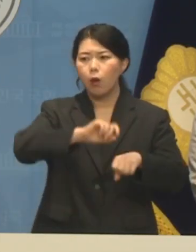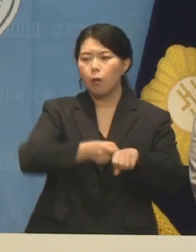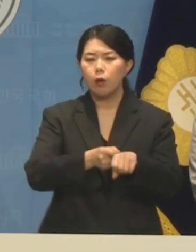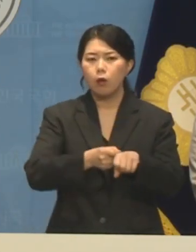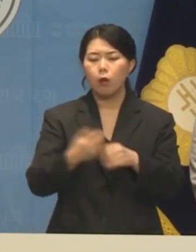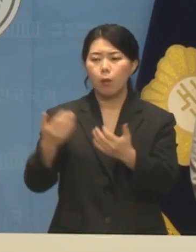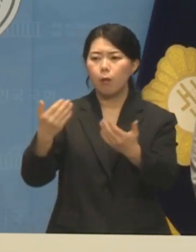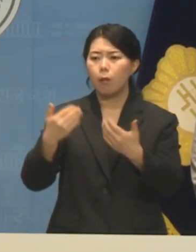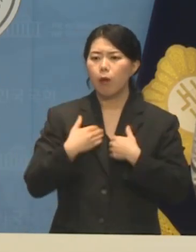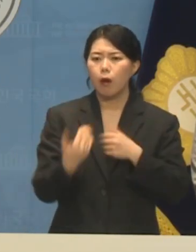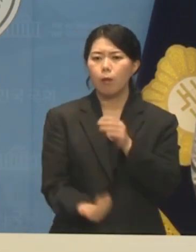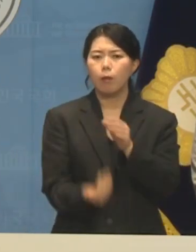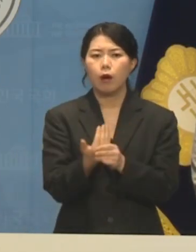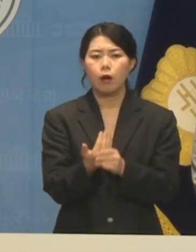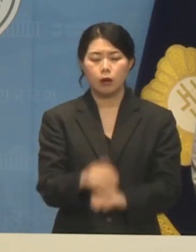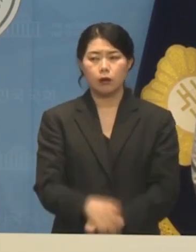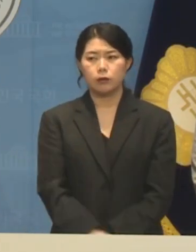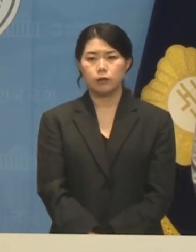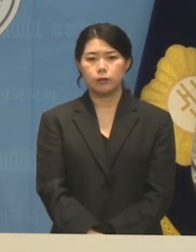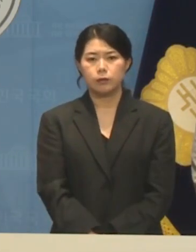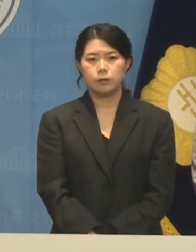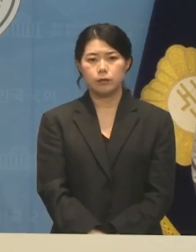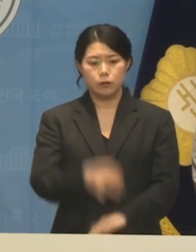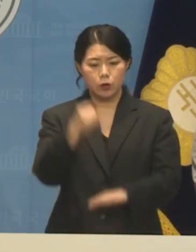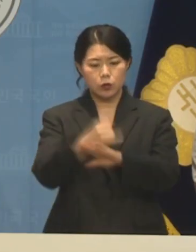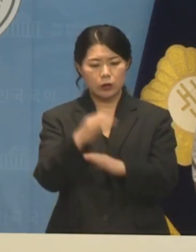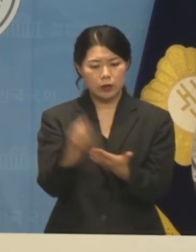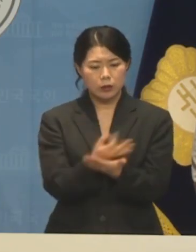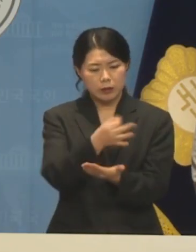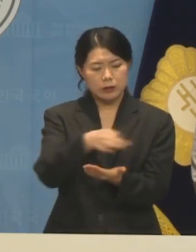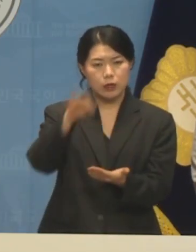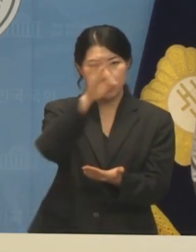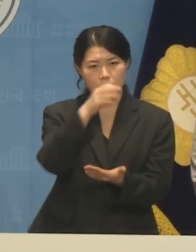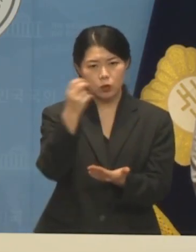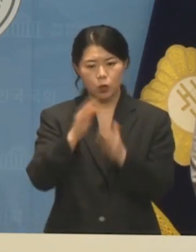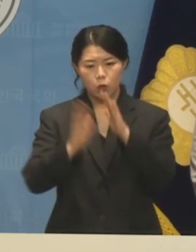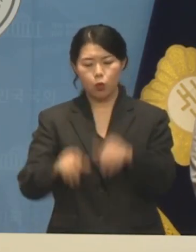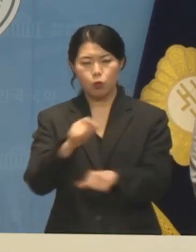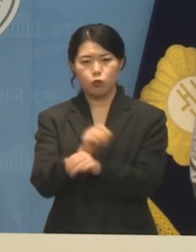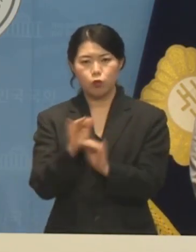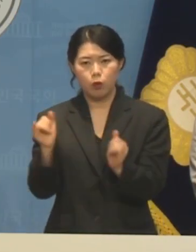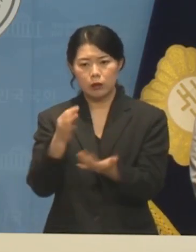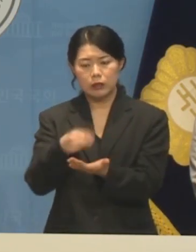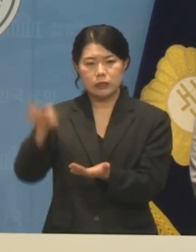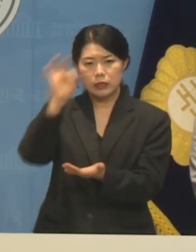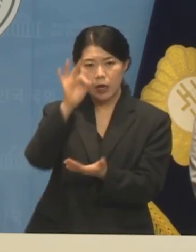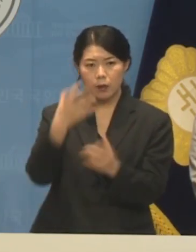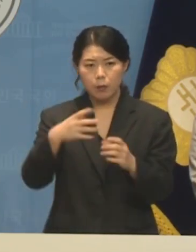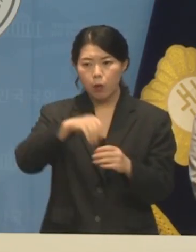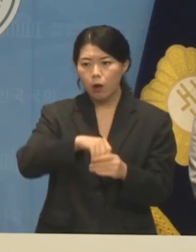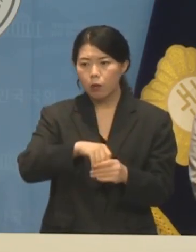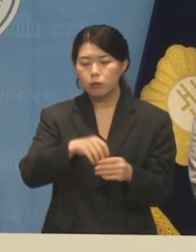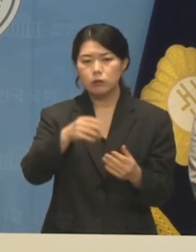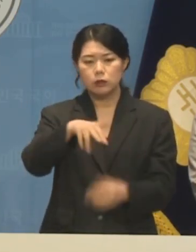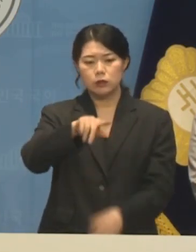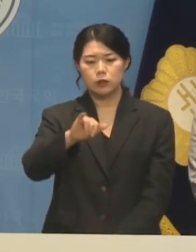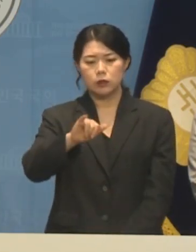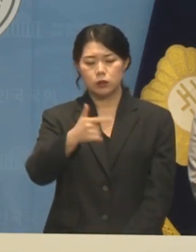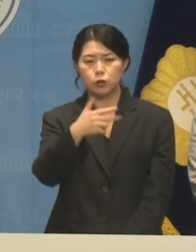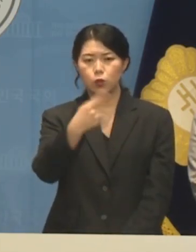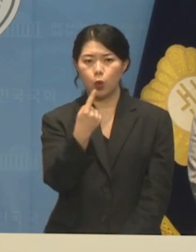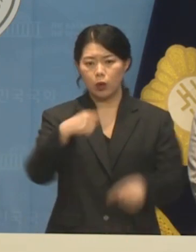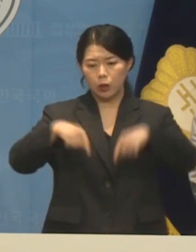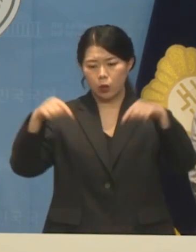적용되는 상황이 발생되었습니다. 최저임금 인상률, 공무원 인상률 적용은 진도군